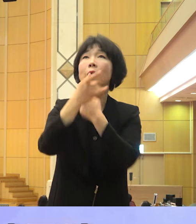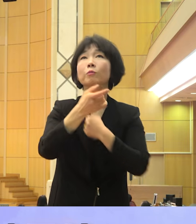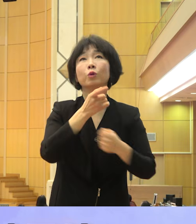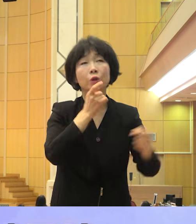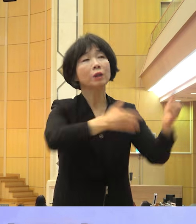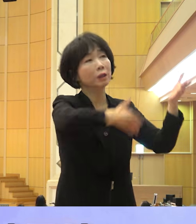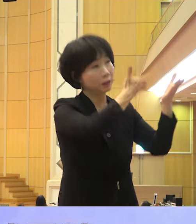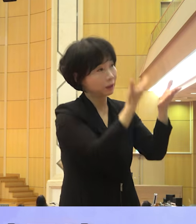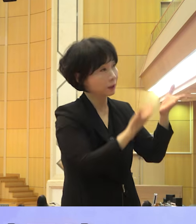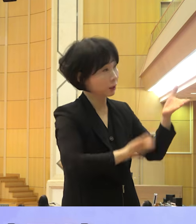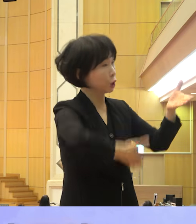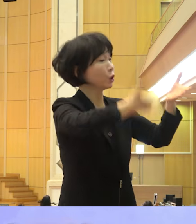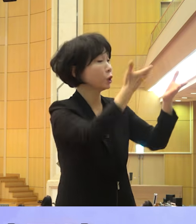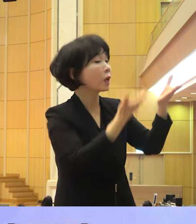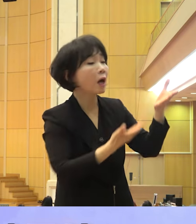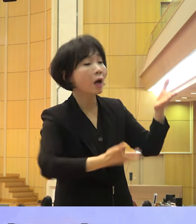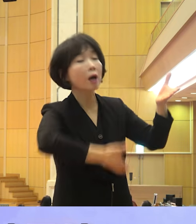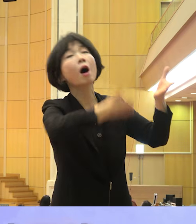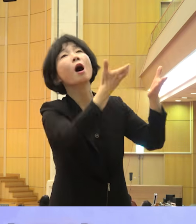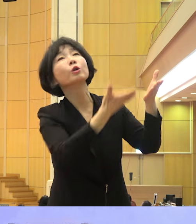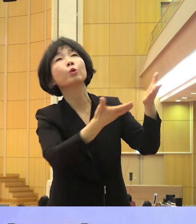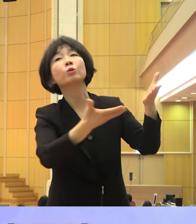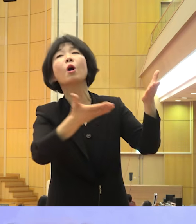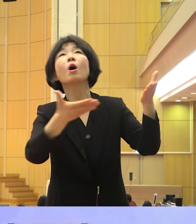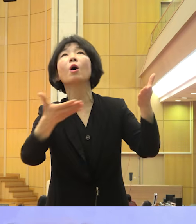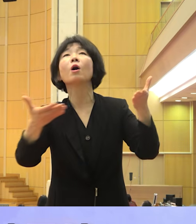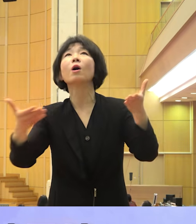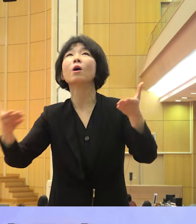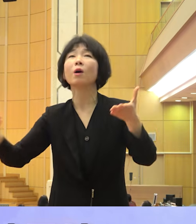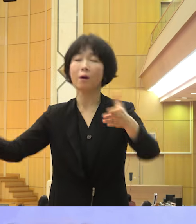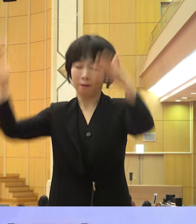은혜의 강물 흐르게